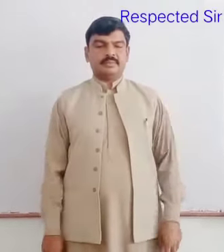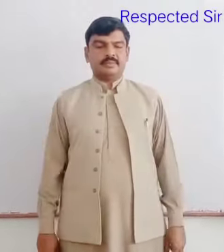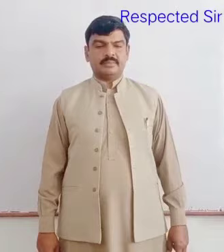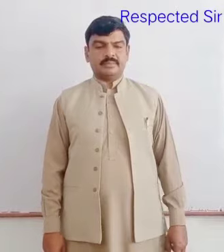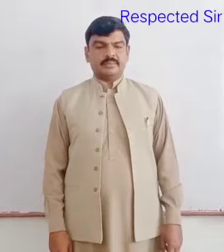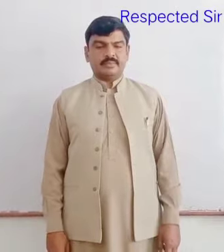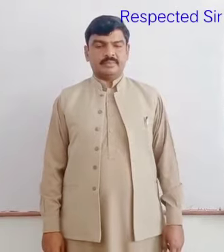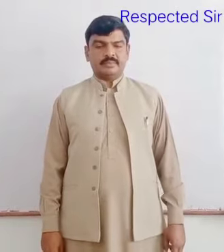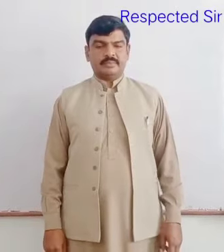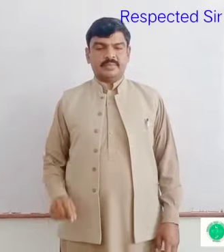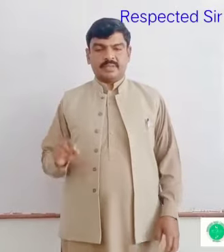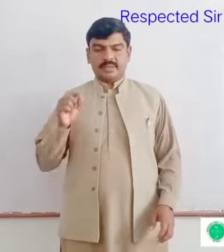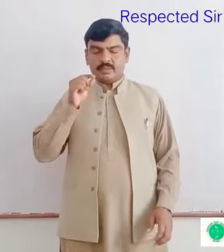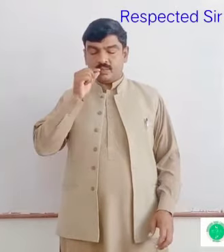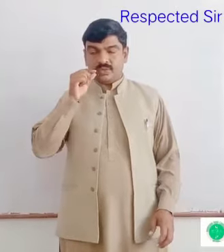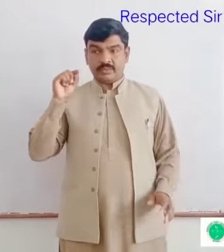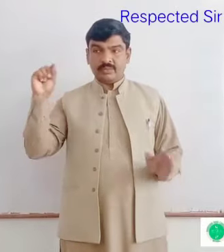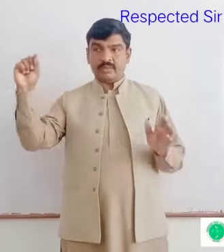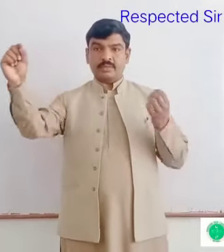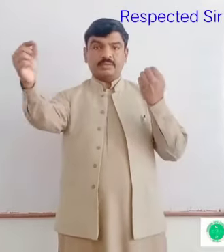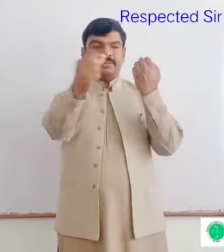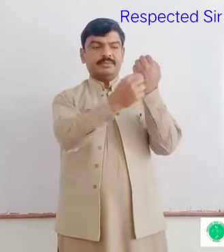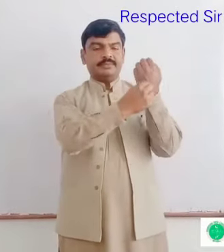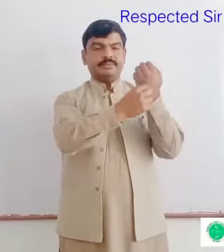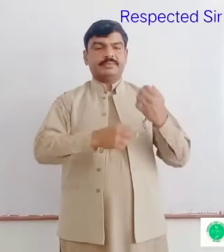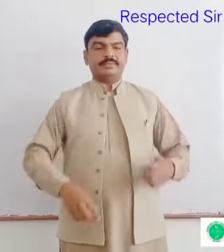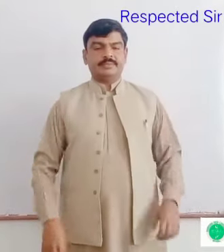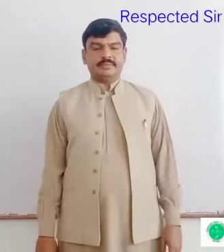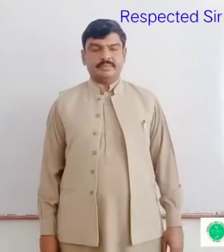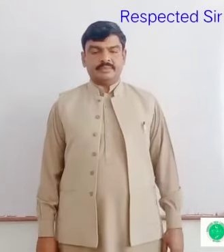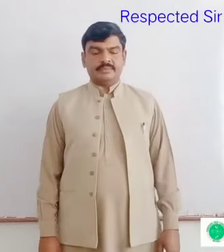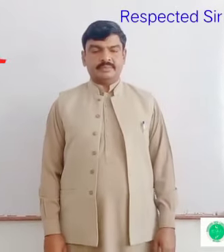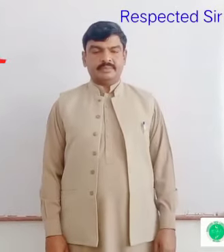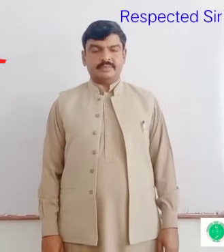छत्ता, हालत,